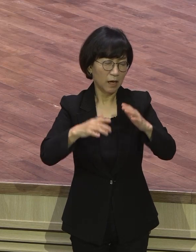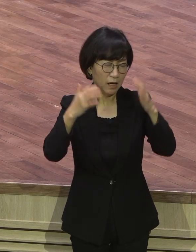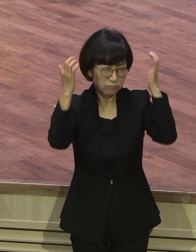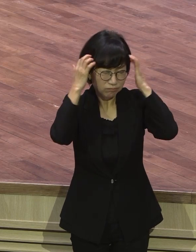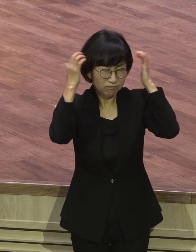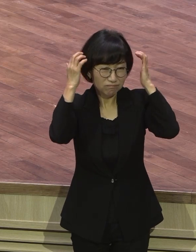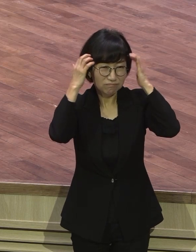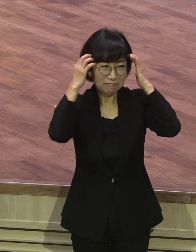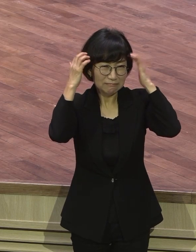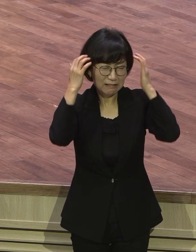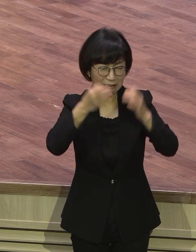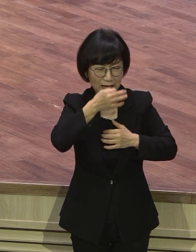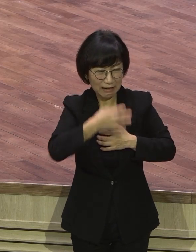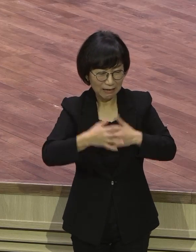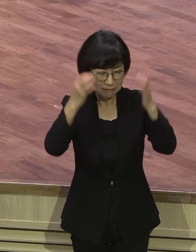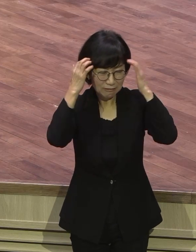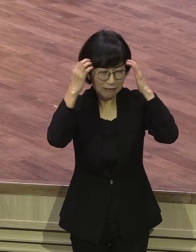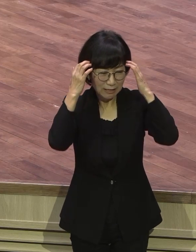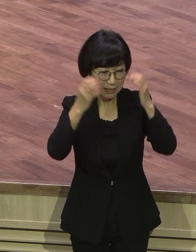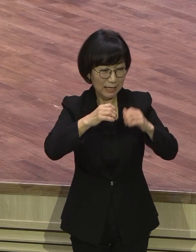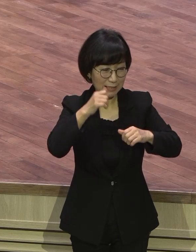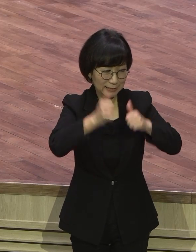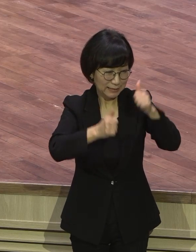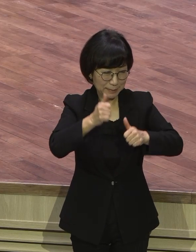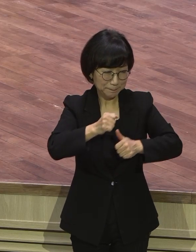올라간다니까 그 다음 단계 올라가